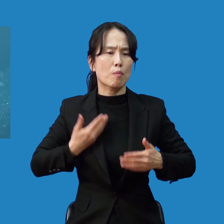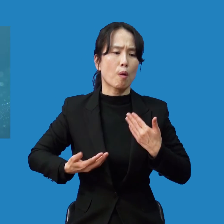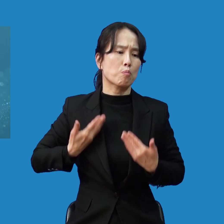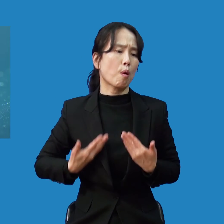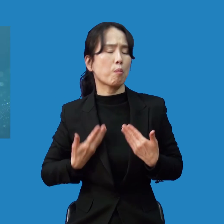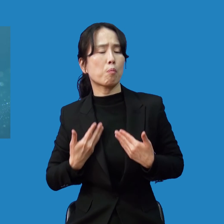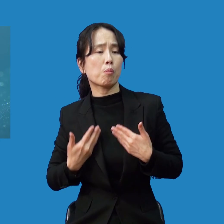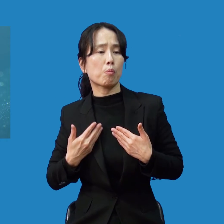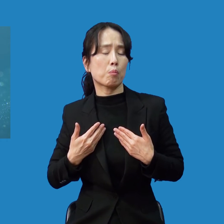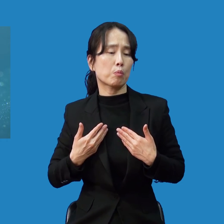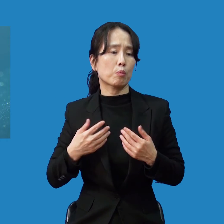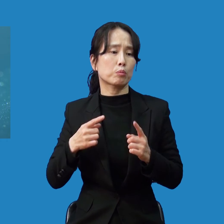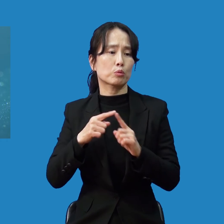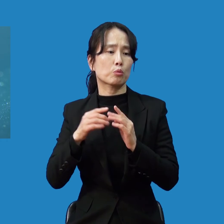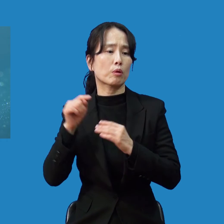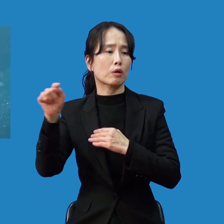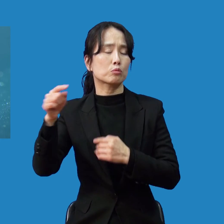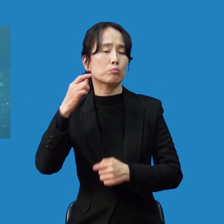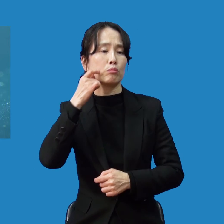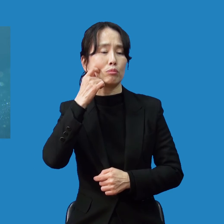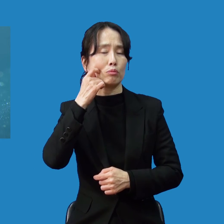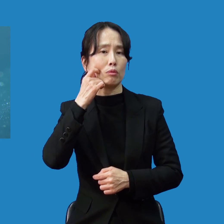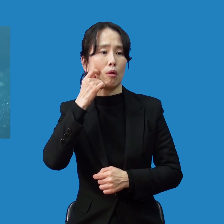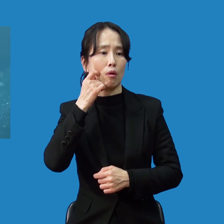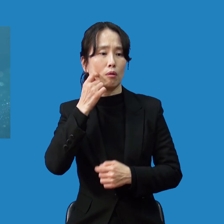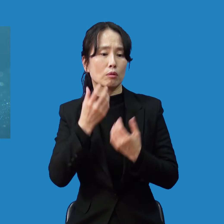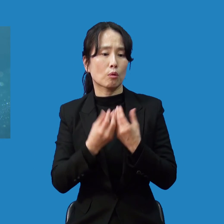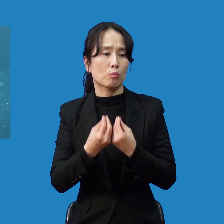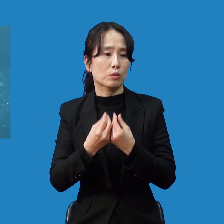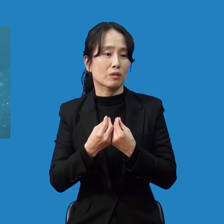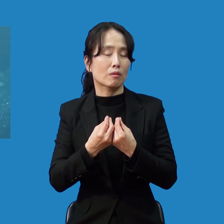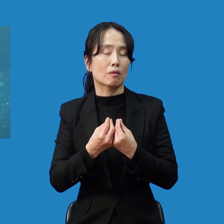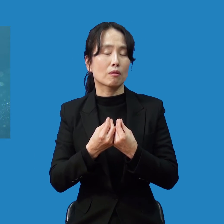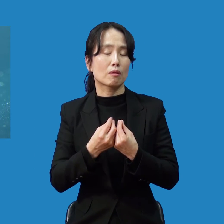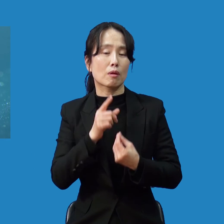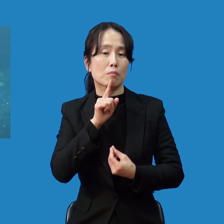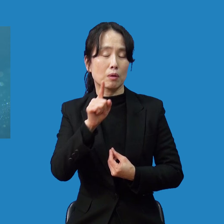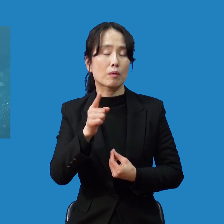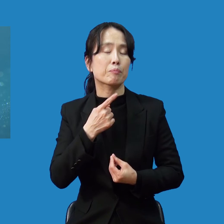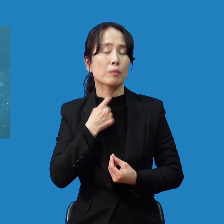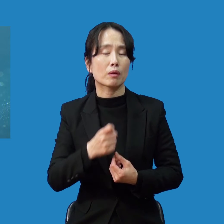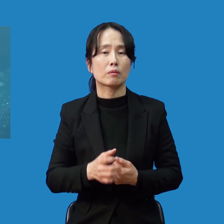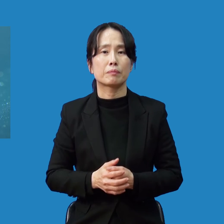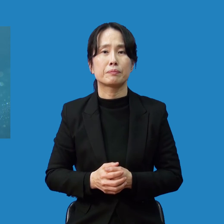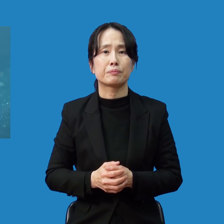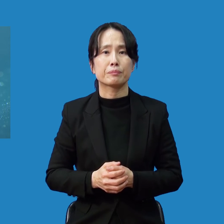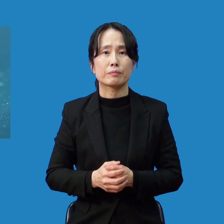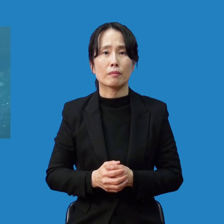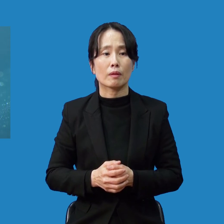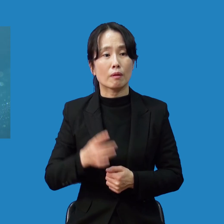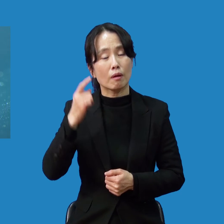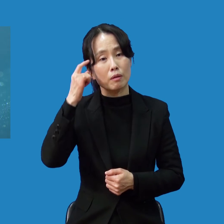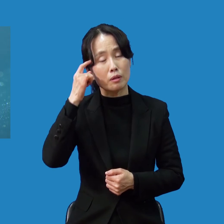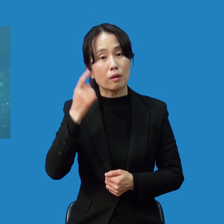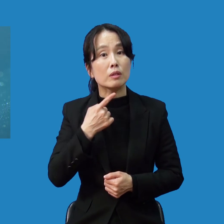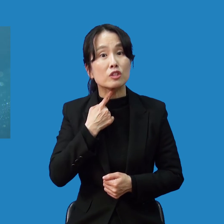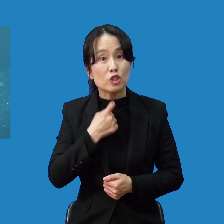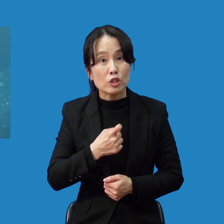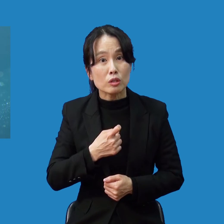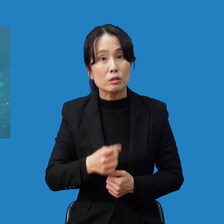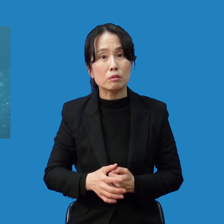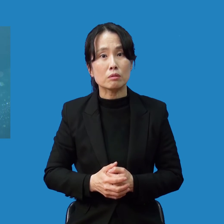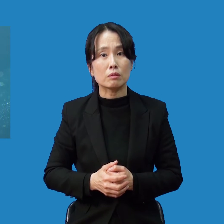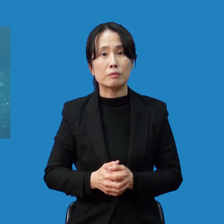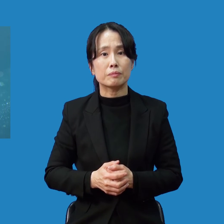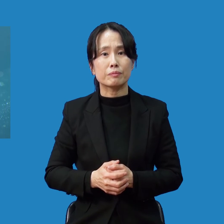있지 않습니까? 너무 바빠서 못 간다고 그런 얘기를 했습니다. 여러분 그런 거 생각해 보셨습니까? 우리가